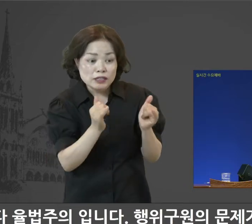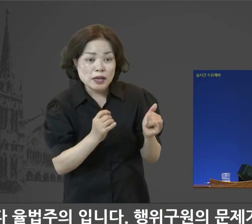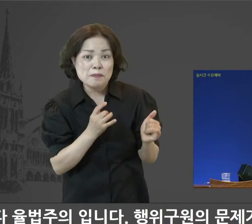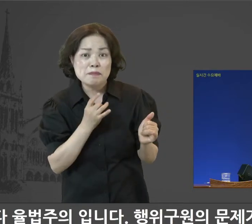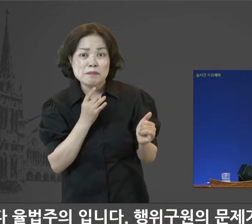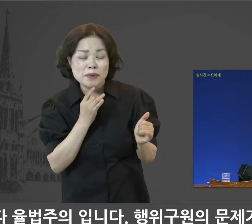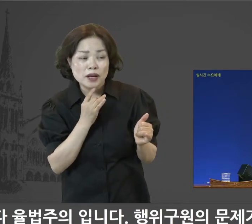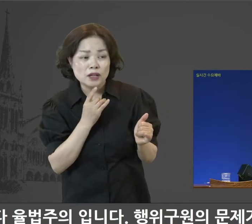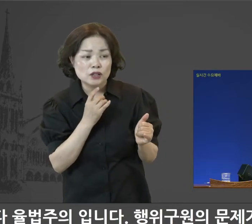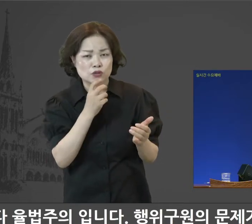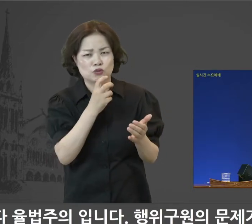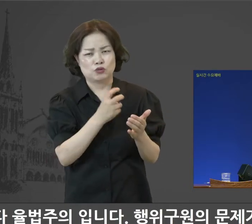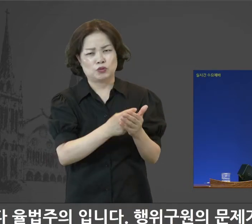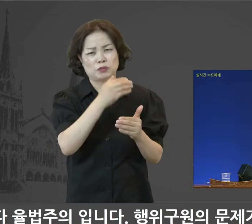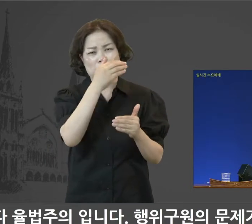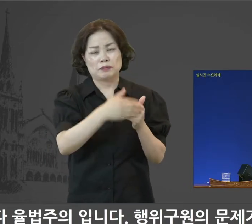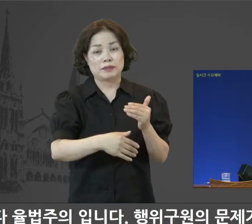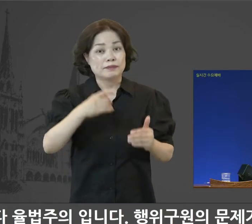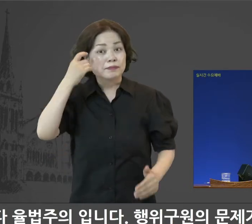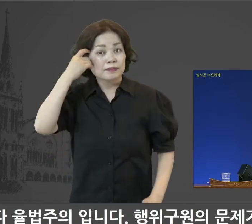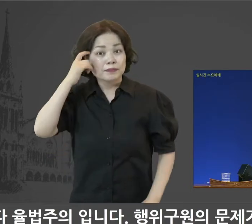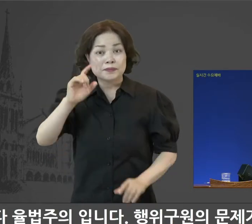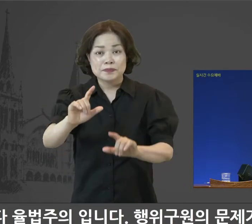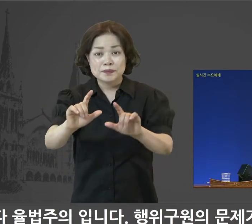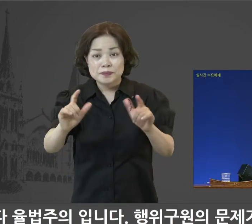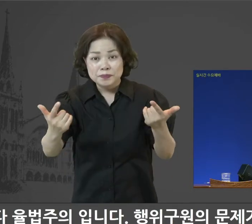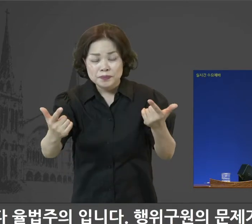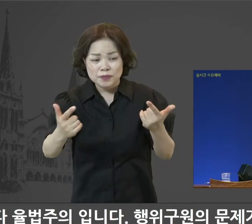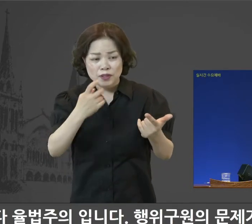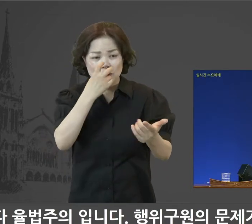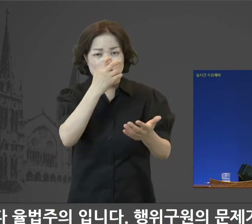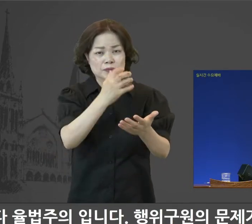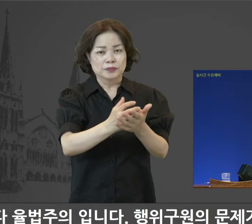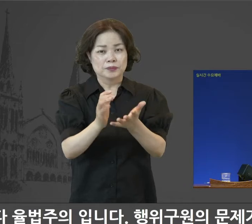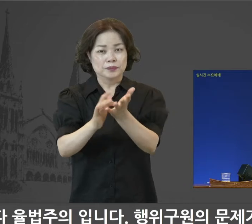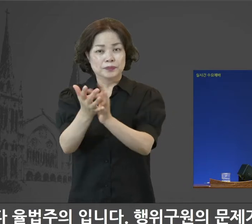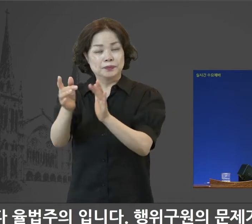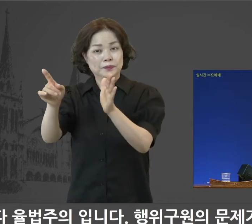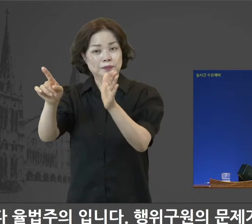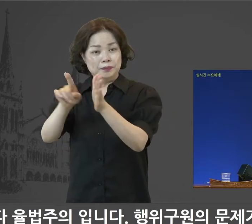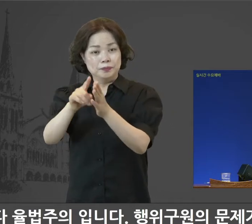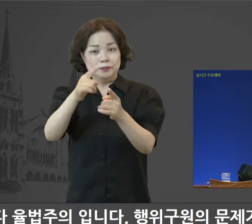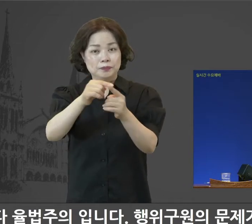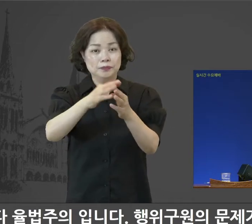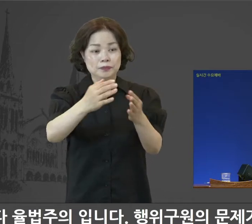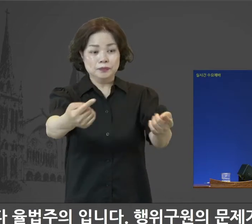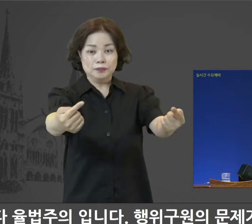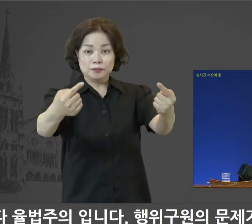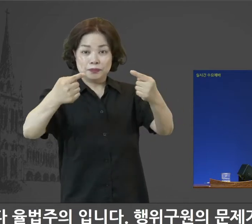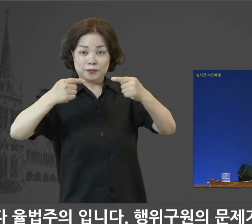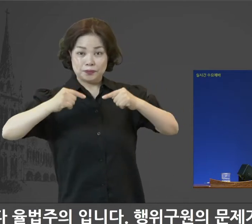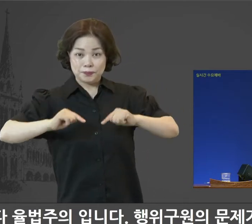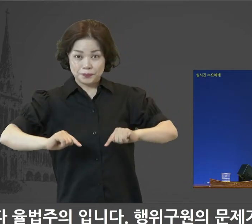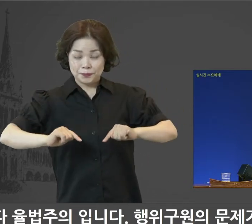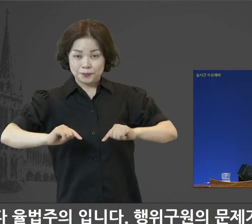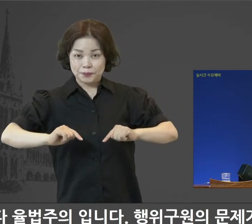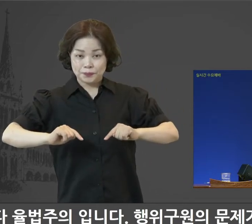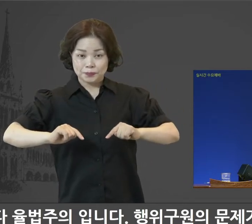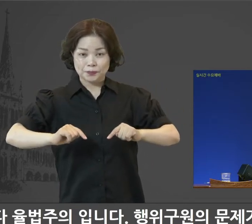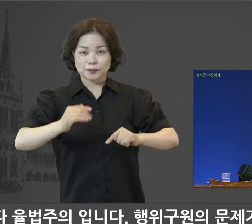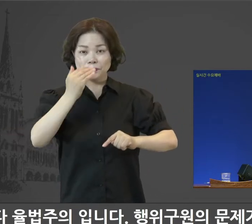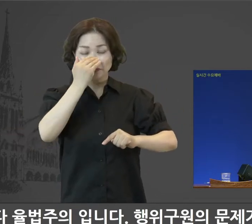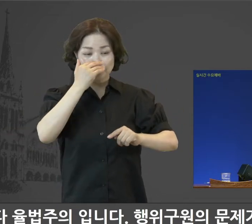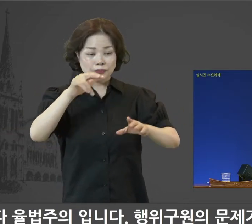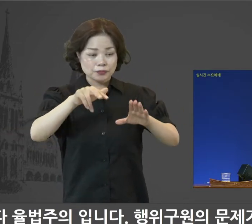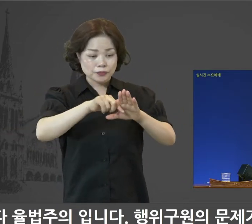유대인들에게만 그런 율법주의가 있었던 것이 아니라 유대교회에 있다가 예수님을 믿고 교회로 들어왔던 유대